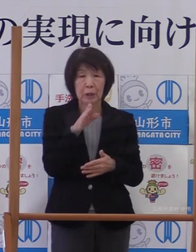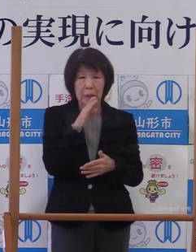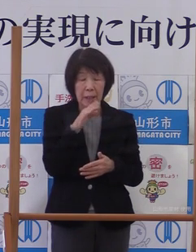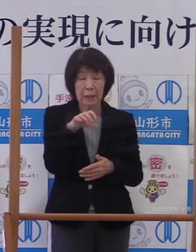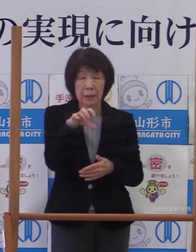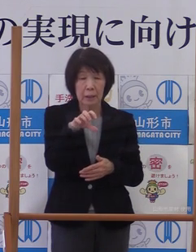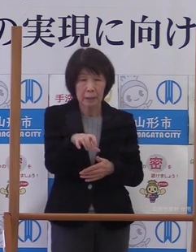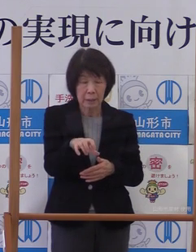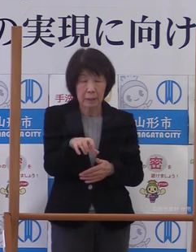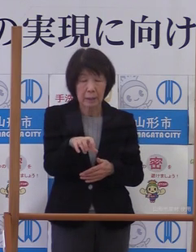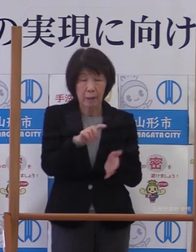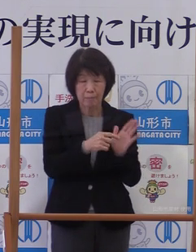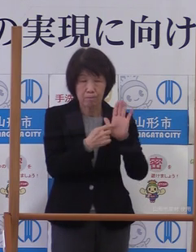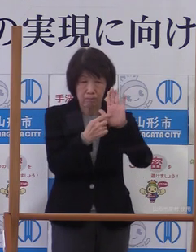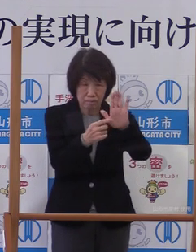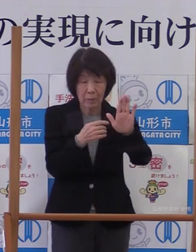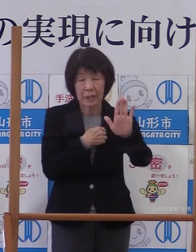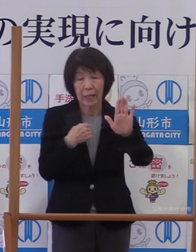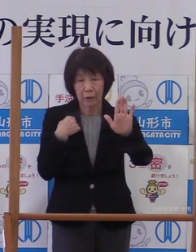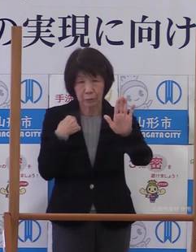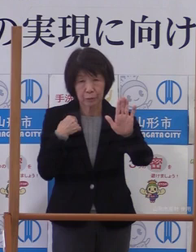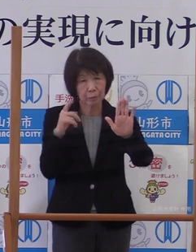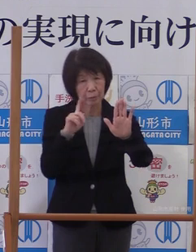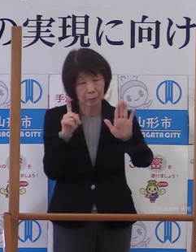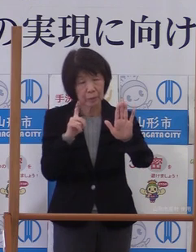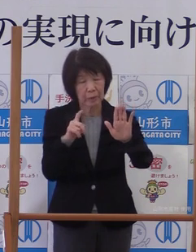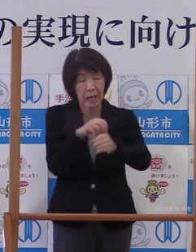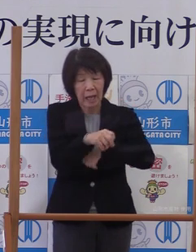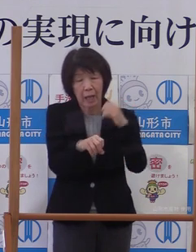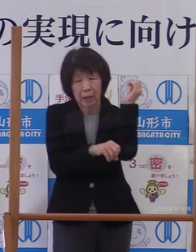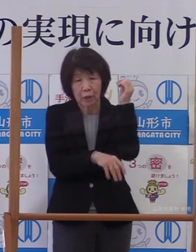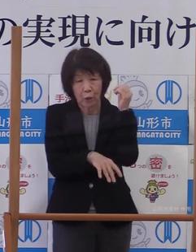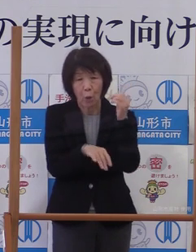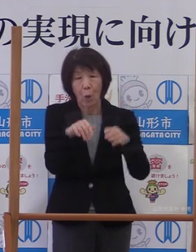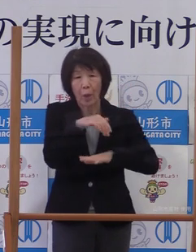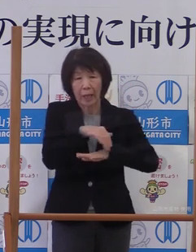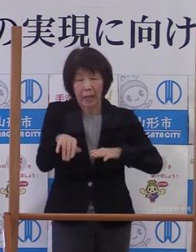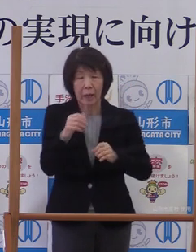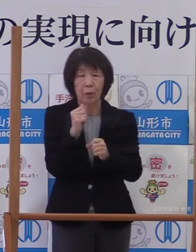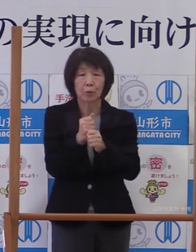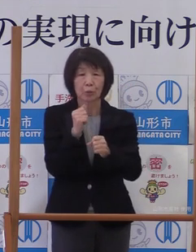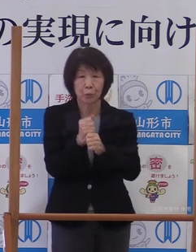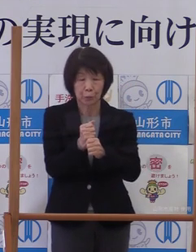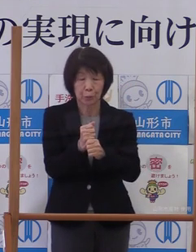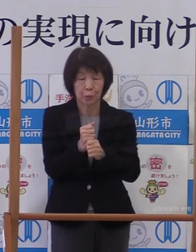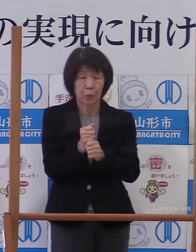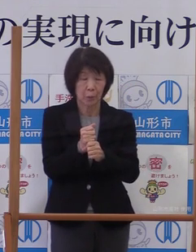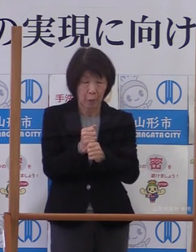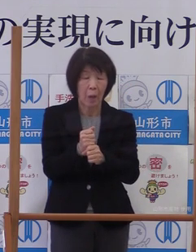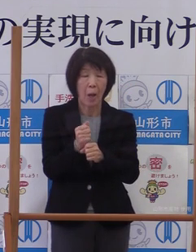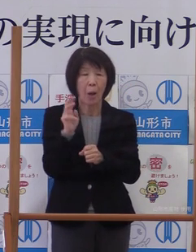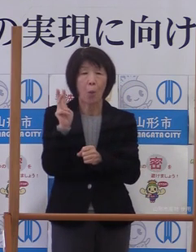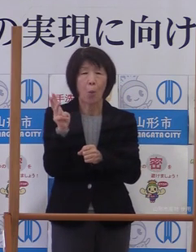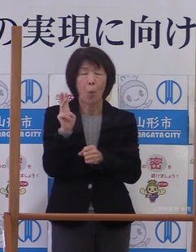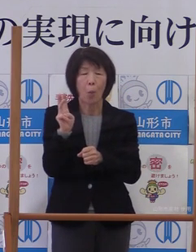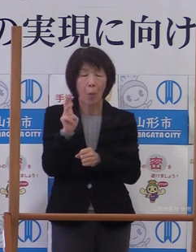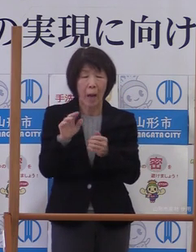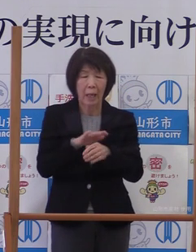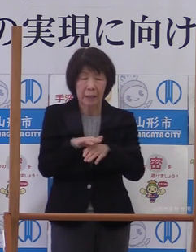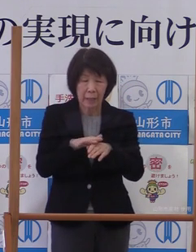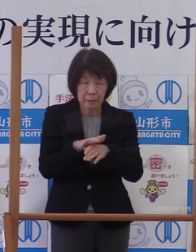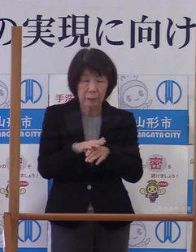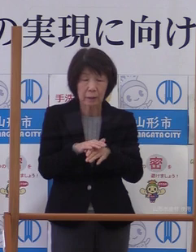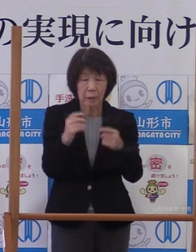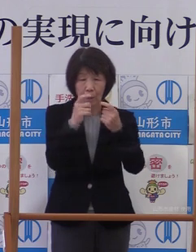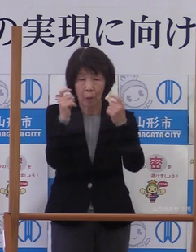や実現可能性等を踏まえた基本計画の策定およびワーケーションの普及など、個別施